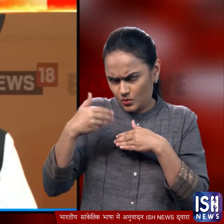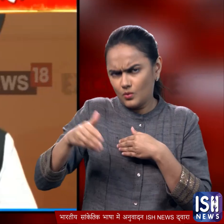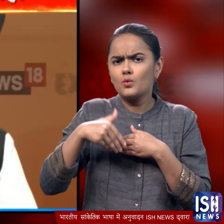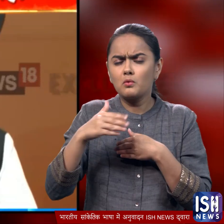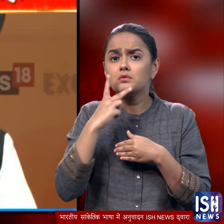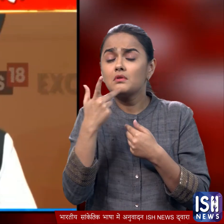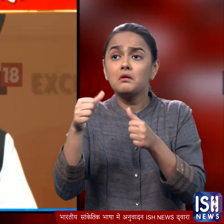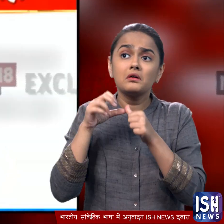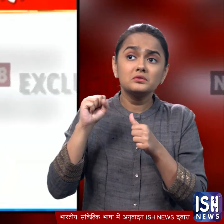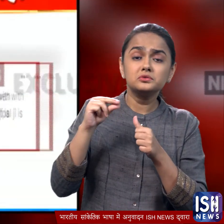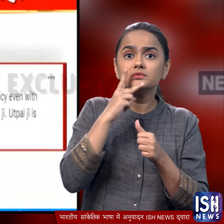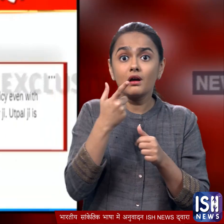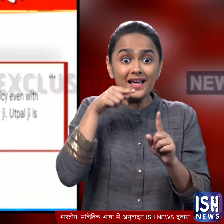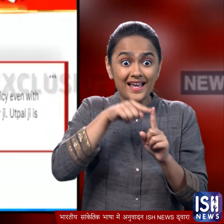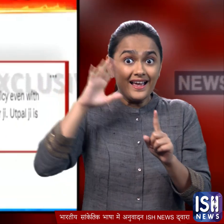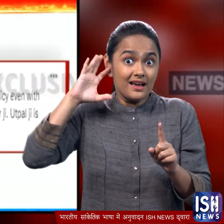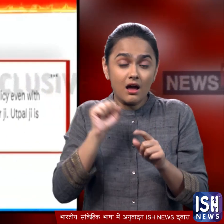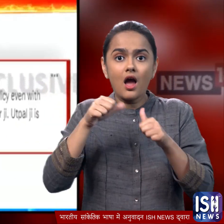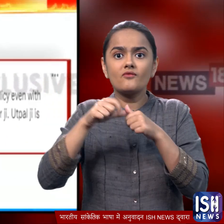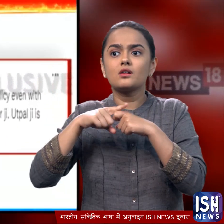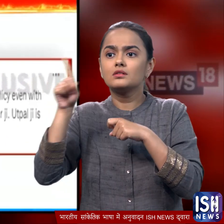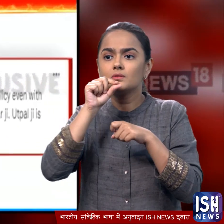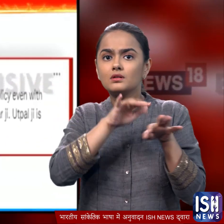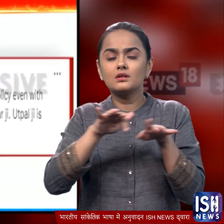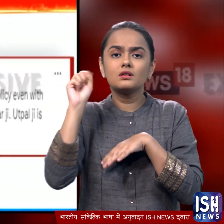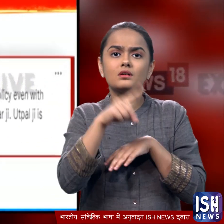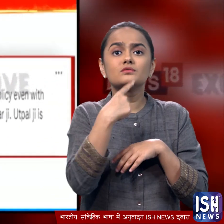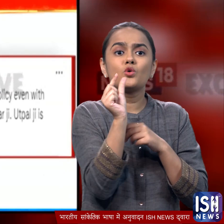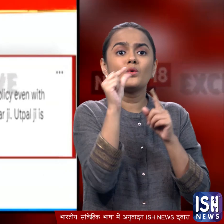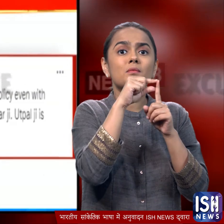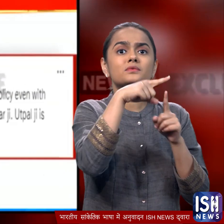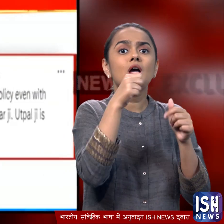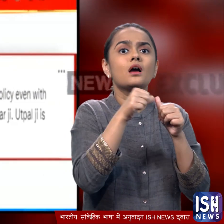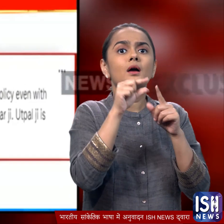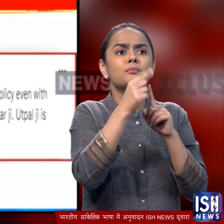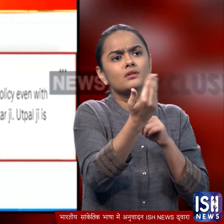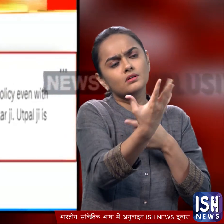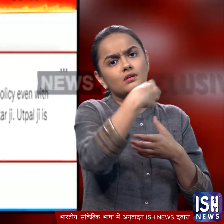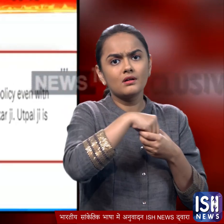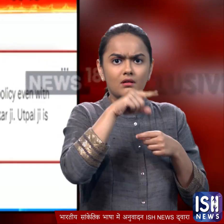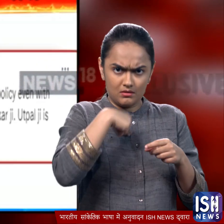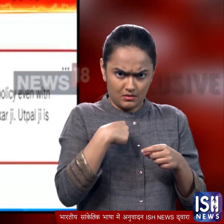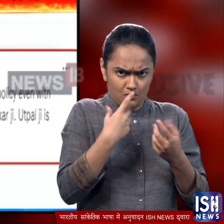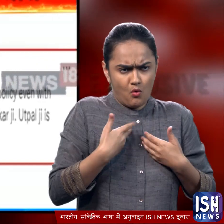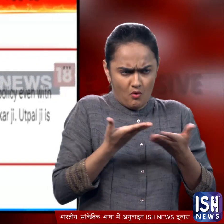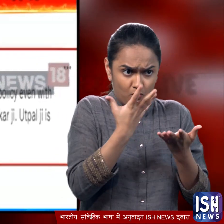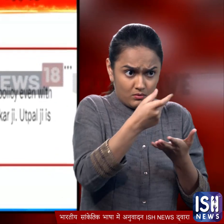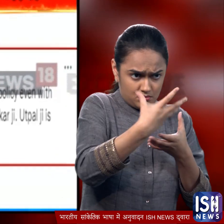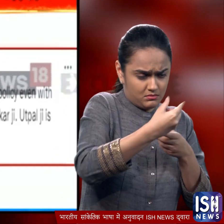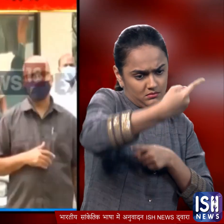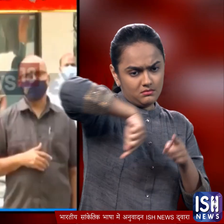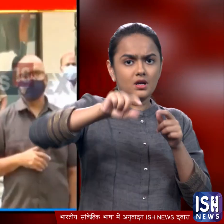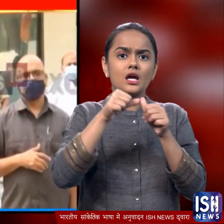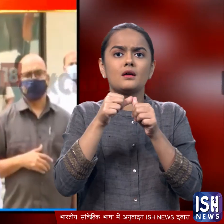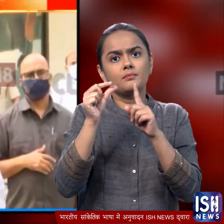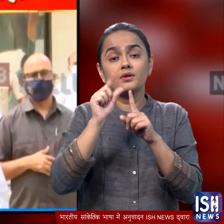भी उनसे चर्चा चल रही है। जैसे ही ये खबर सामने आई, अरविंद केजरीवाल ने ट्वीट कर उत्पल पर्रिकर को आम आदमी पार्टी की टिकट पर पणजी सीट से चुनाव लड़ने का ऑफर दे